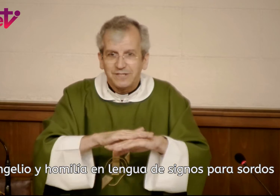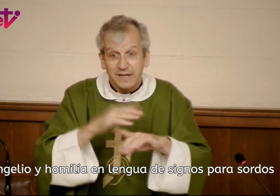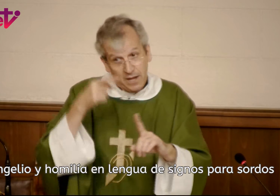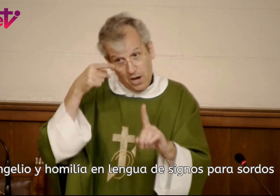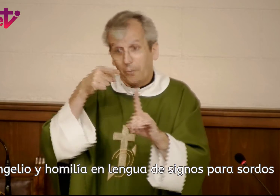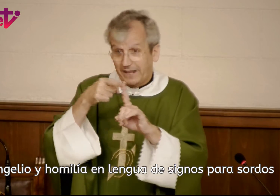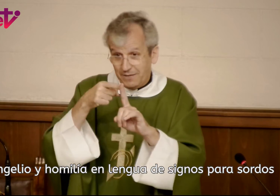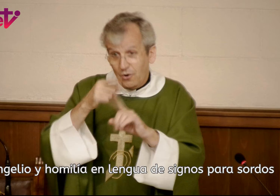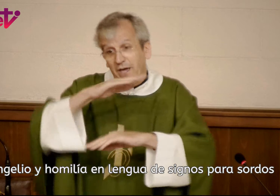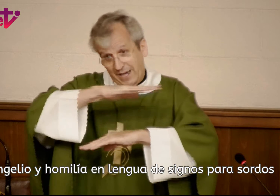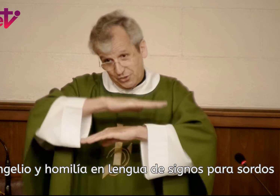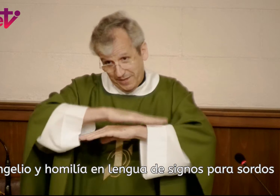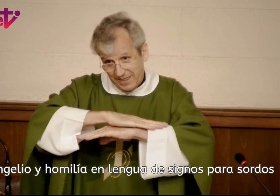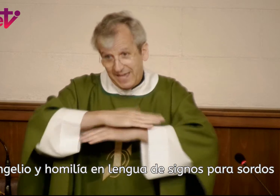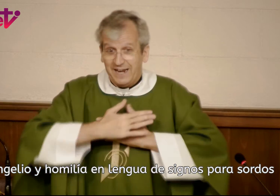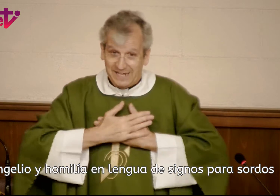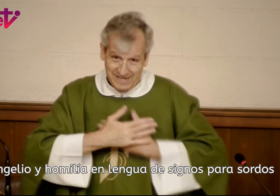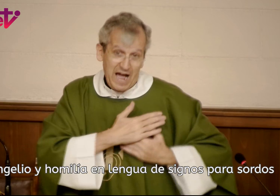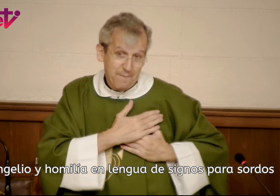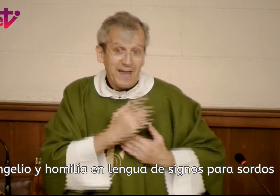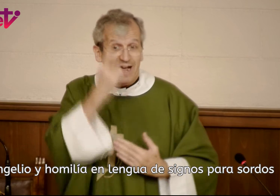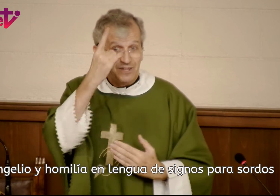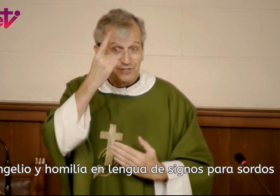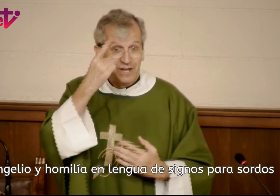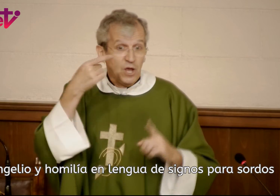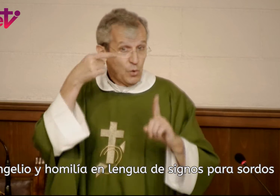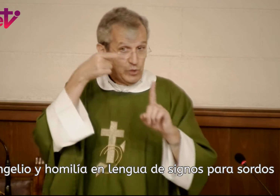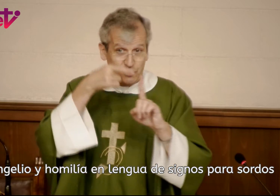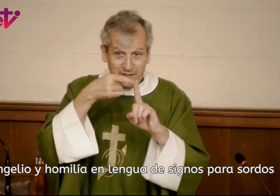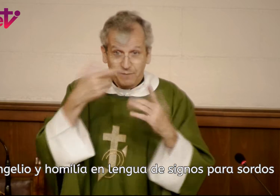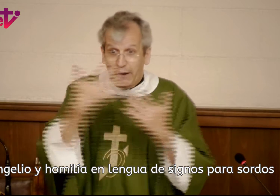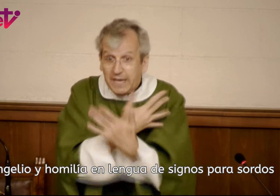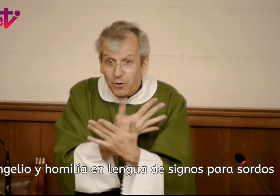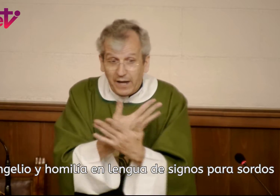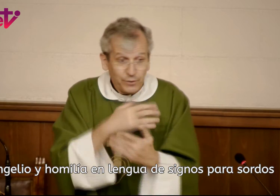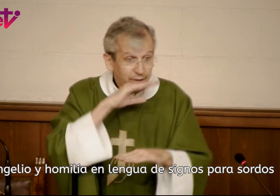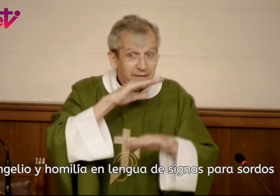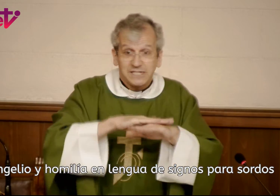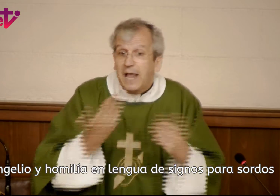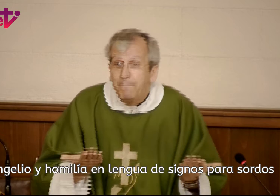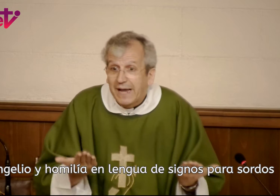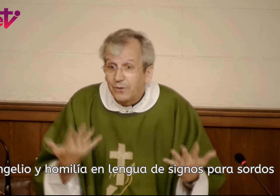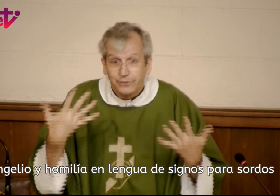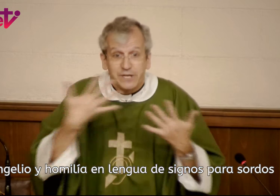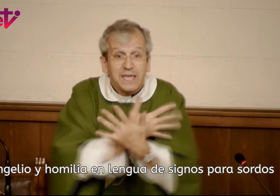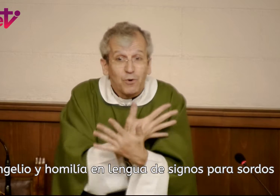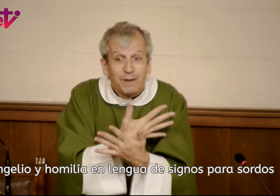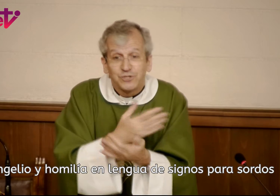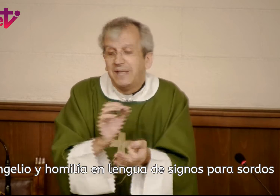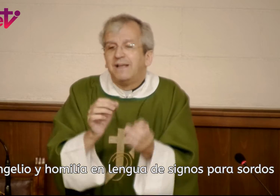decir, el objetivo es obedecer, es amar a Dios. Nuestro objetivo equivocado es el pecado, nos equivocamos.